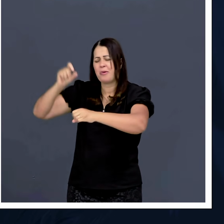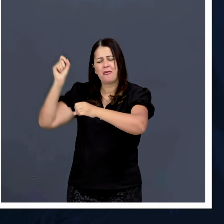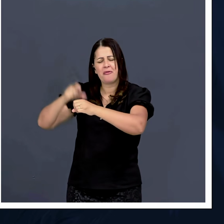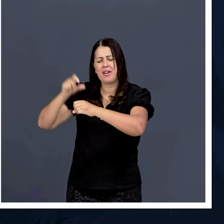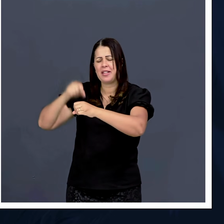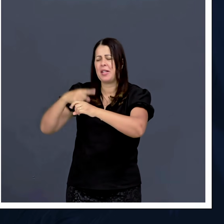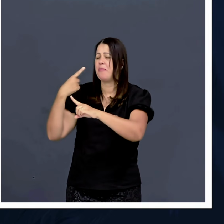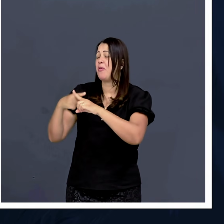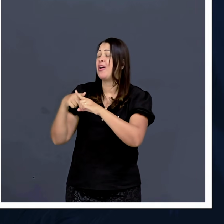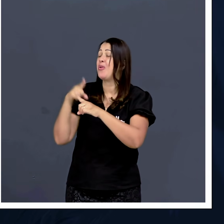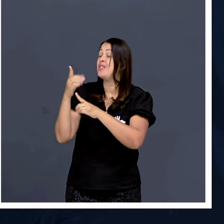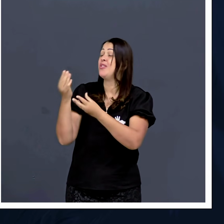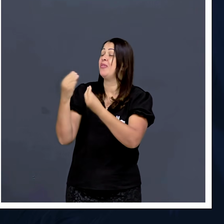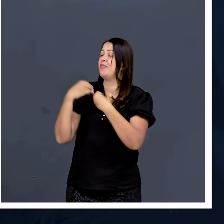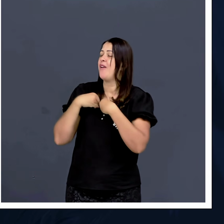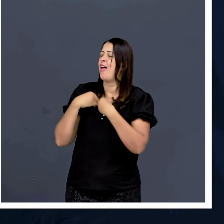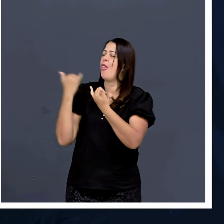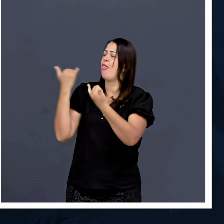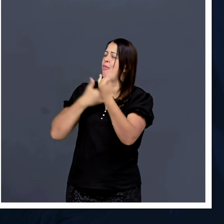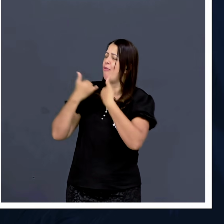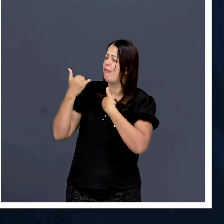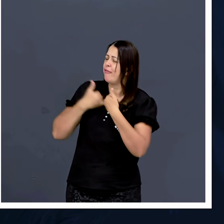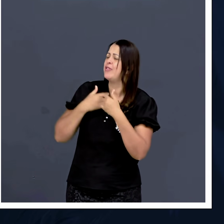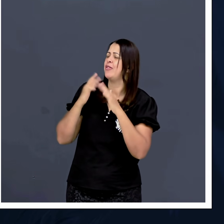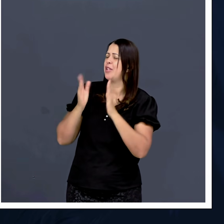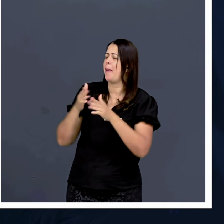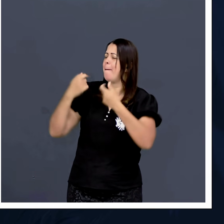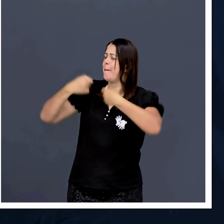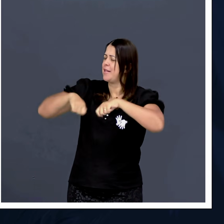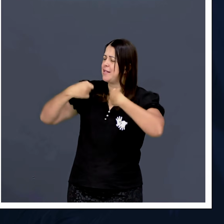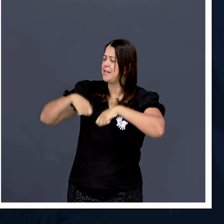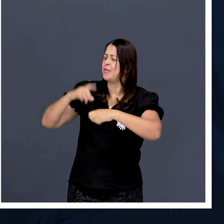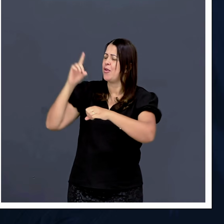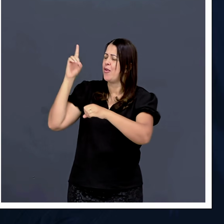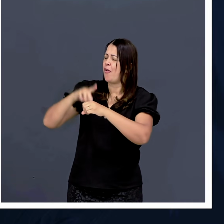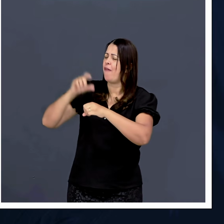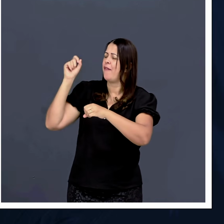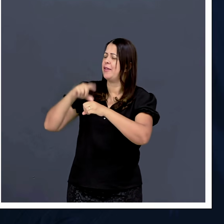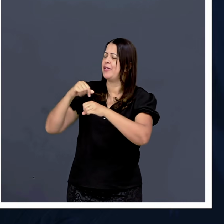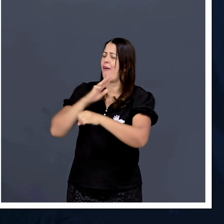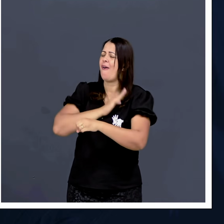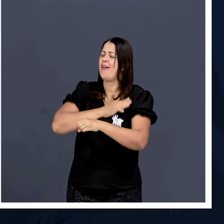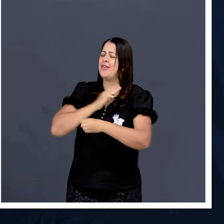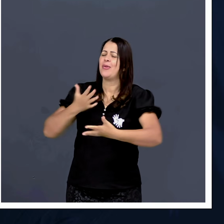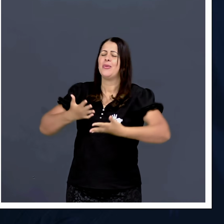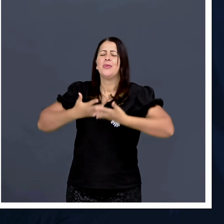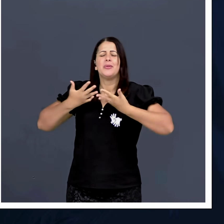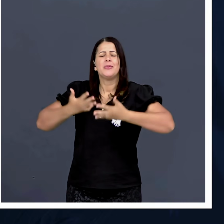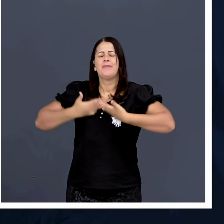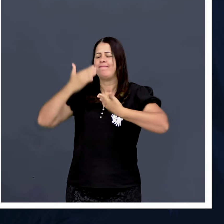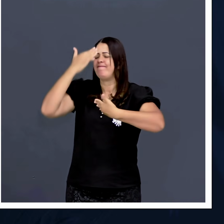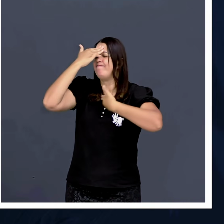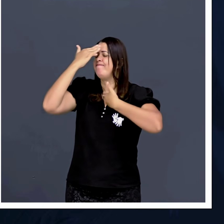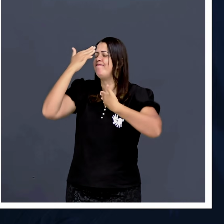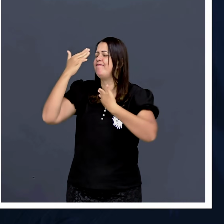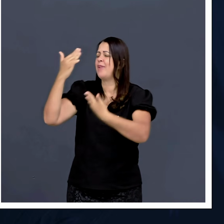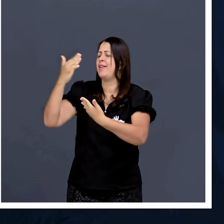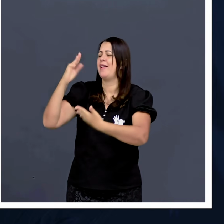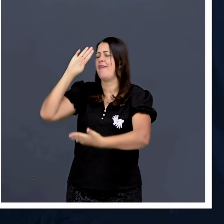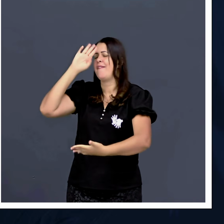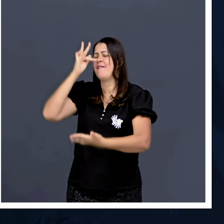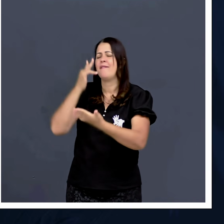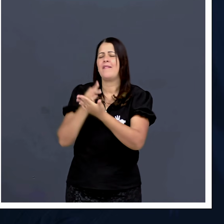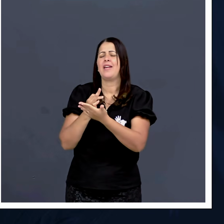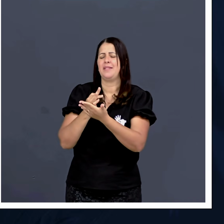uma parte daquilo que o Senhor mesmo nos confiou, e ofertamos com o coração cheio de alegria, gratidão e fé, crendo,